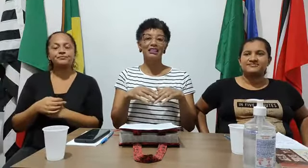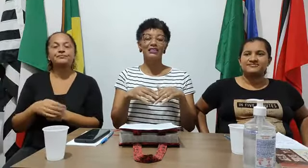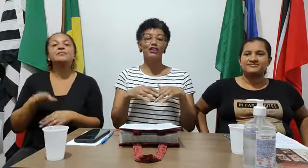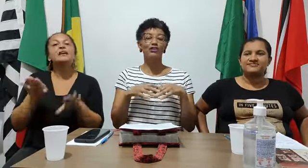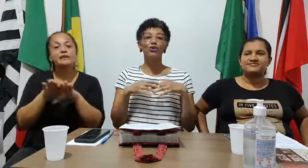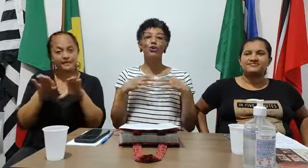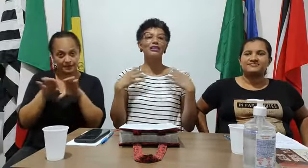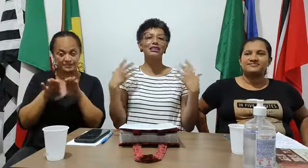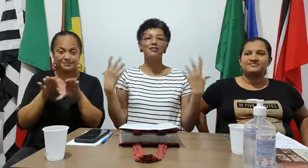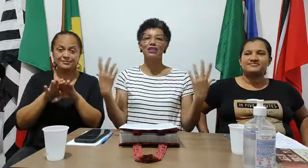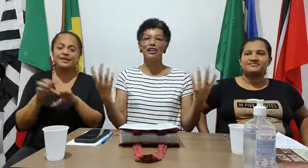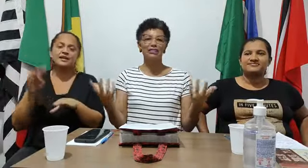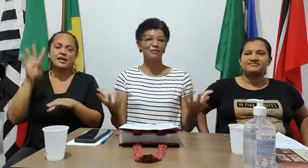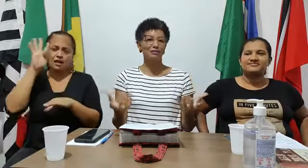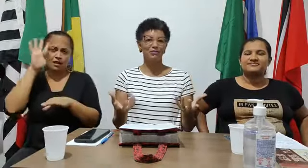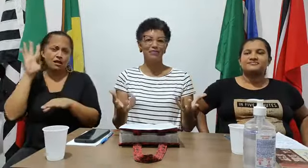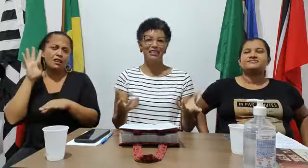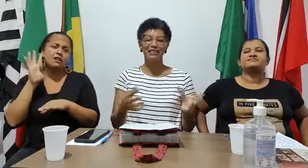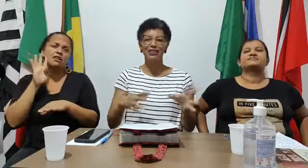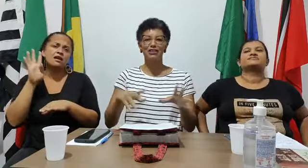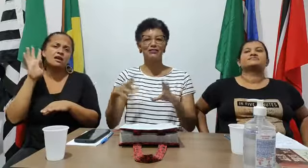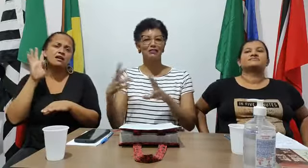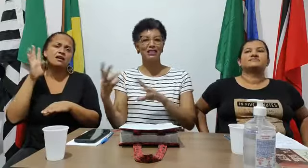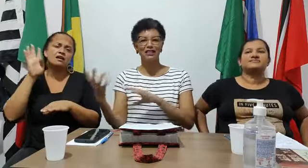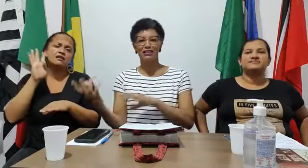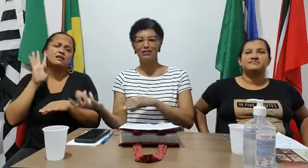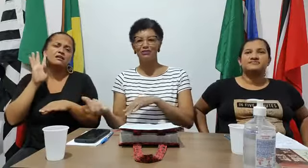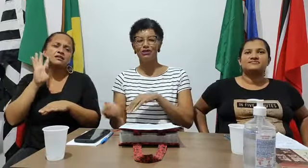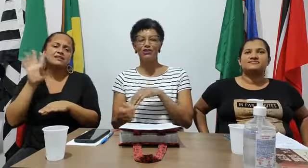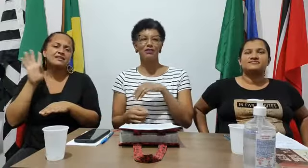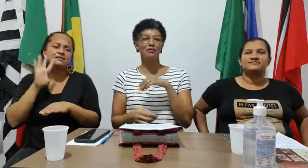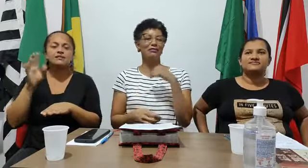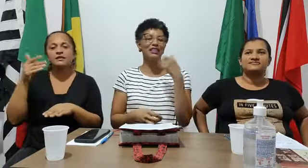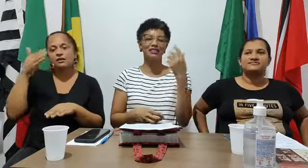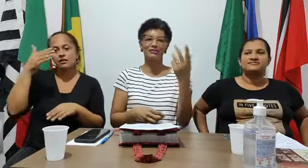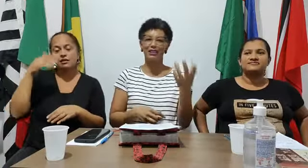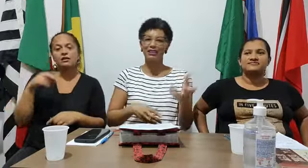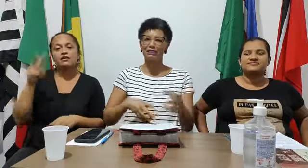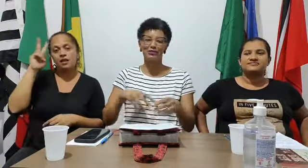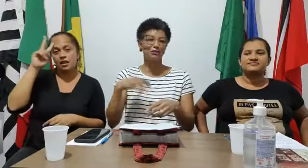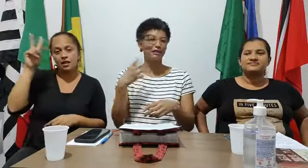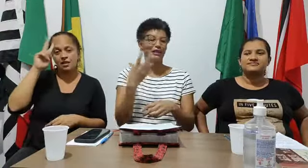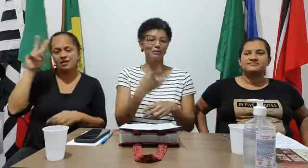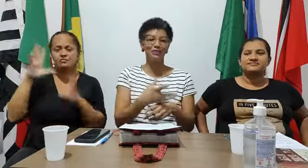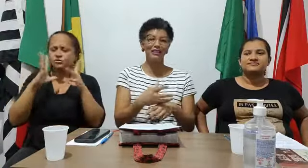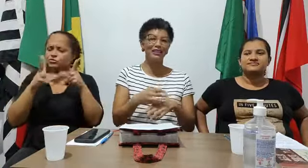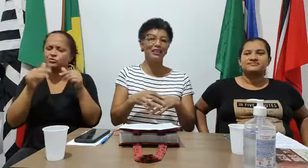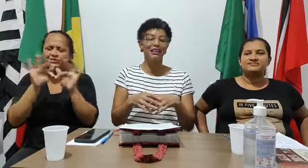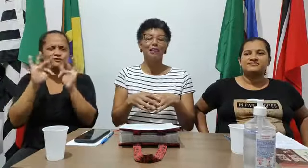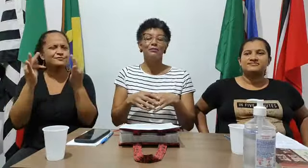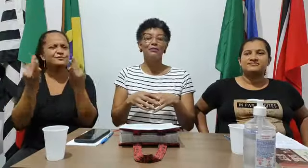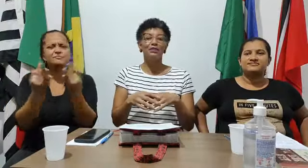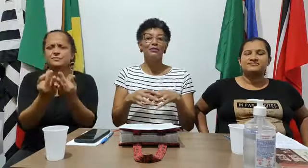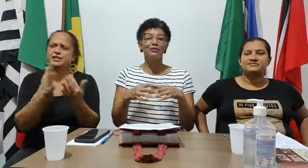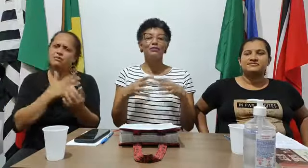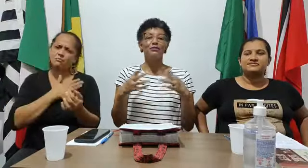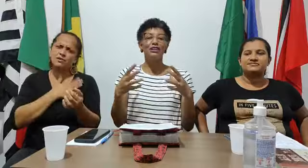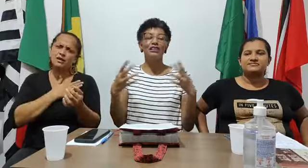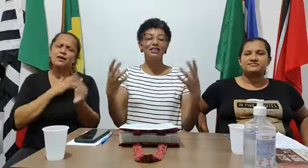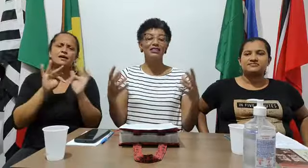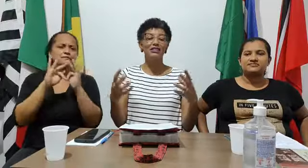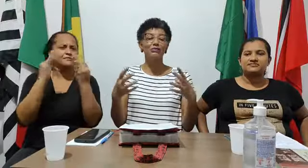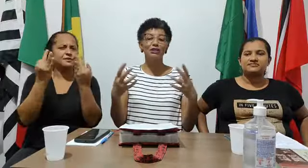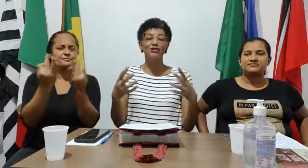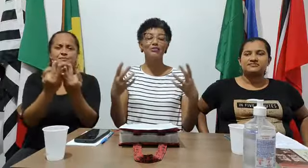também agradecer todas as mulheres da minha família, seja da família Santos, seja da família Zafalão, da família Capinã, porque